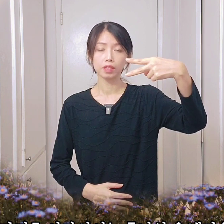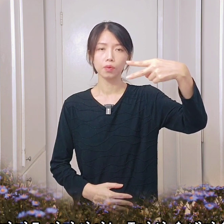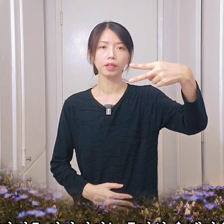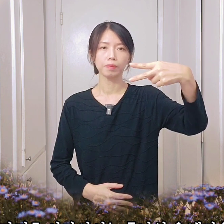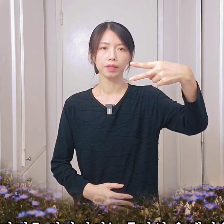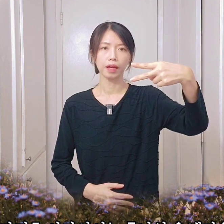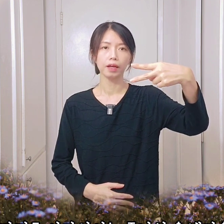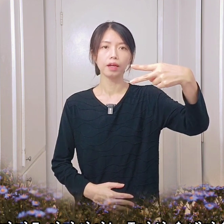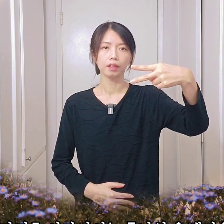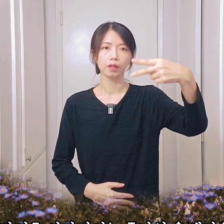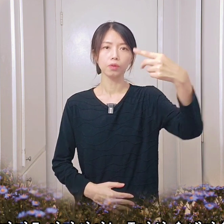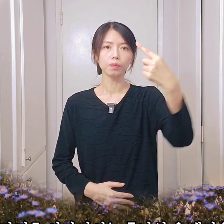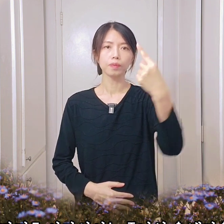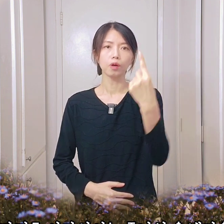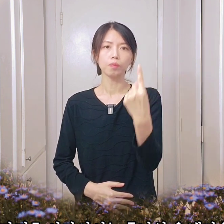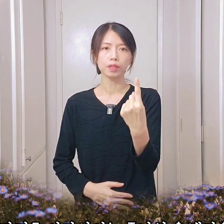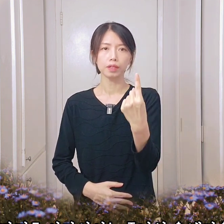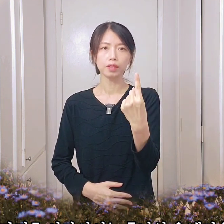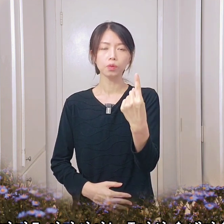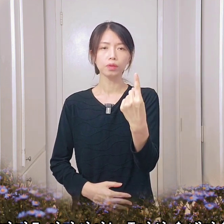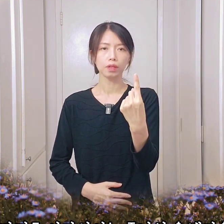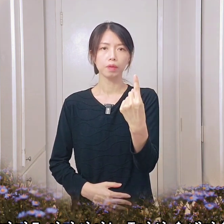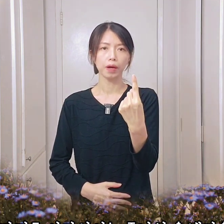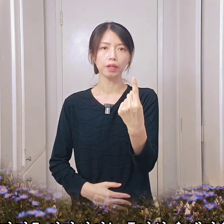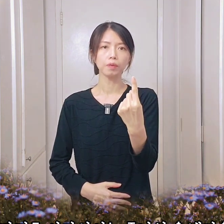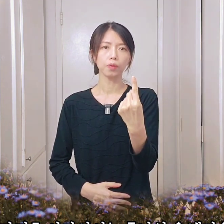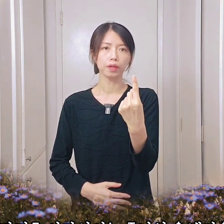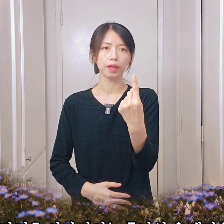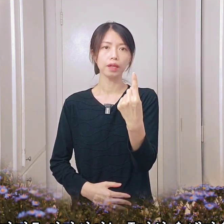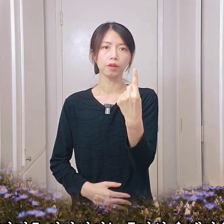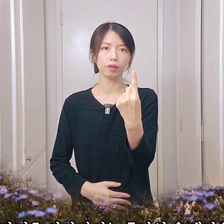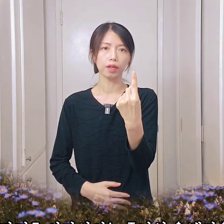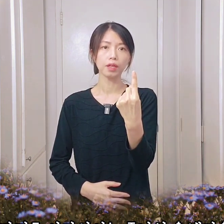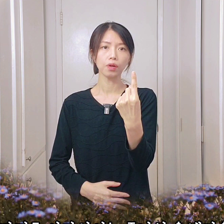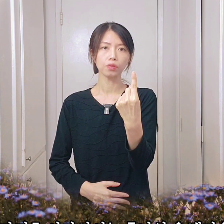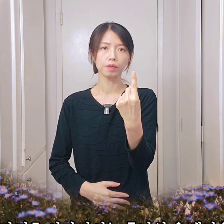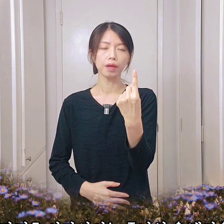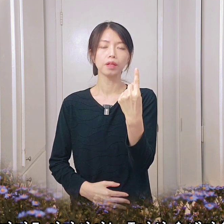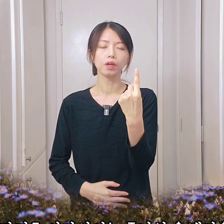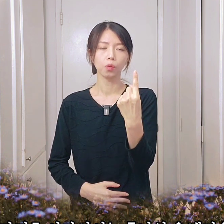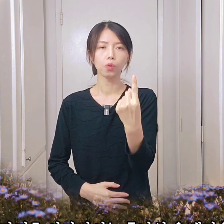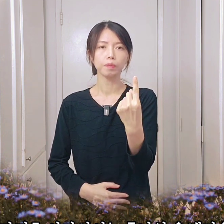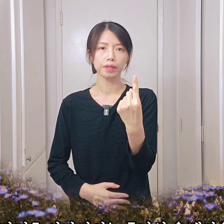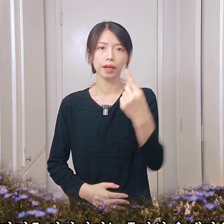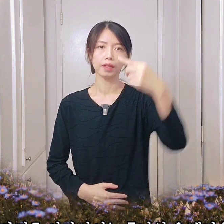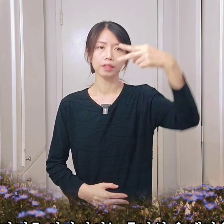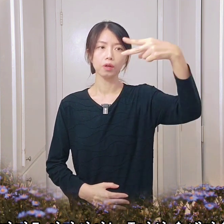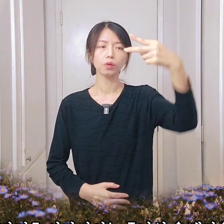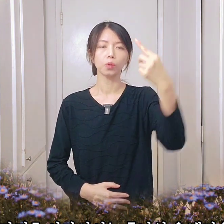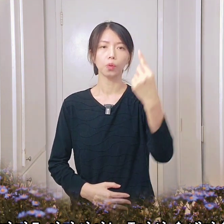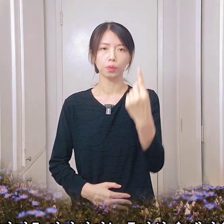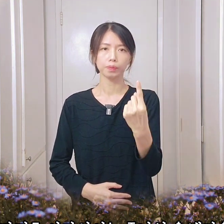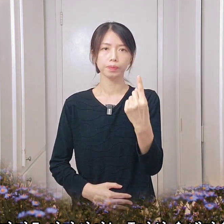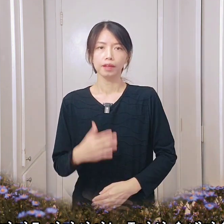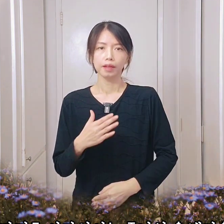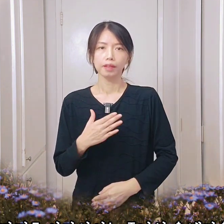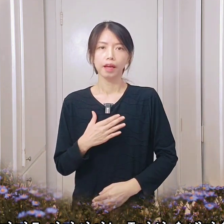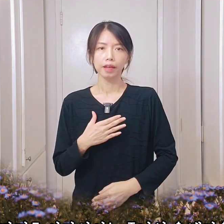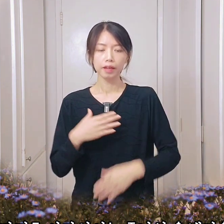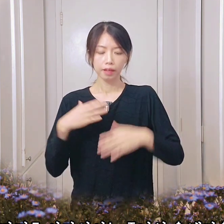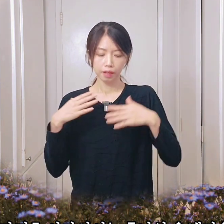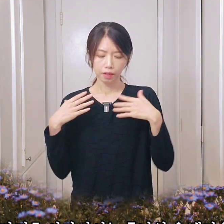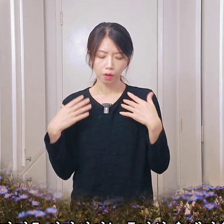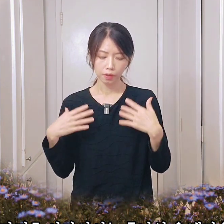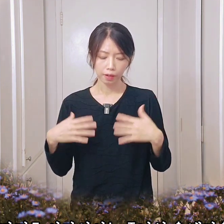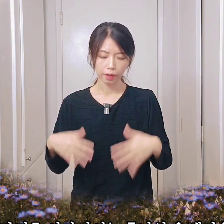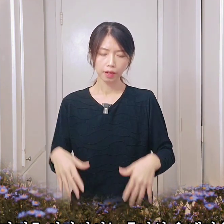디귿이라고 하는 지어가 됩니다. 그리고 검지를 손등이 밖을 보이게 이렇게 세워주시면 오입니다. 그래서 도.